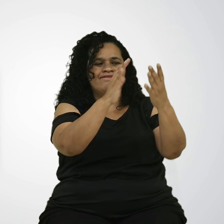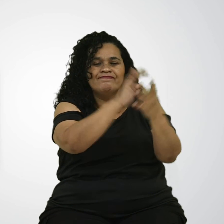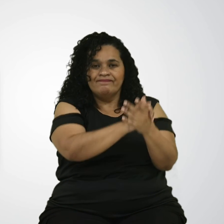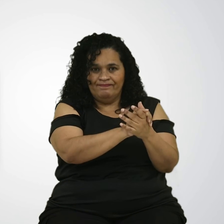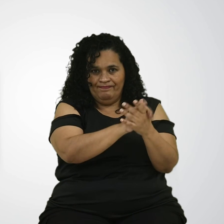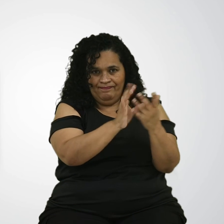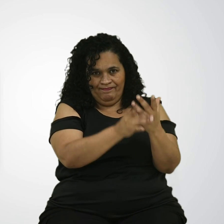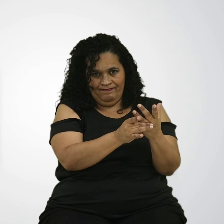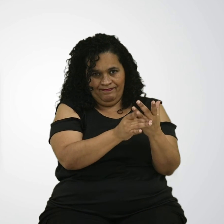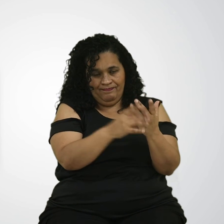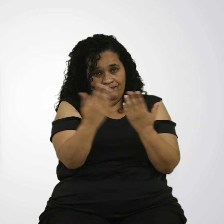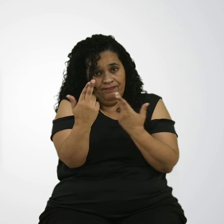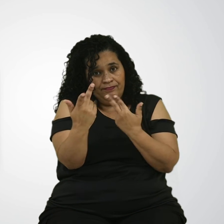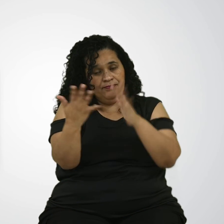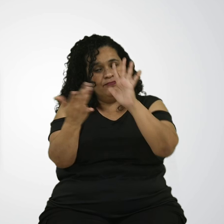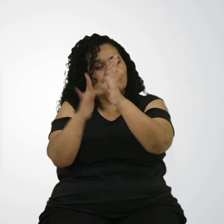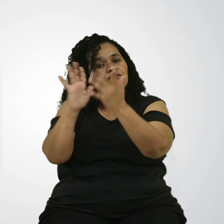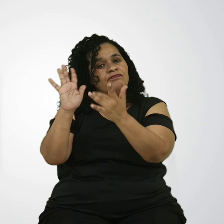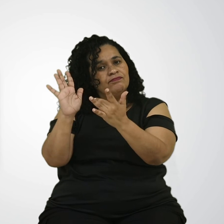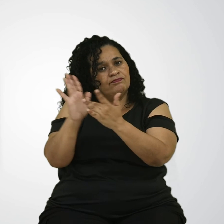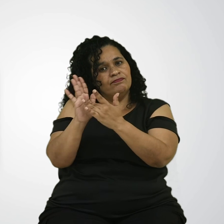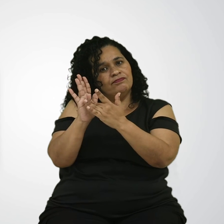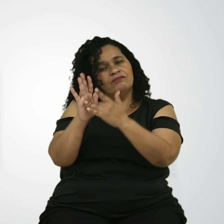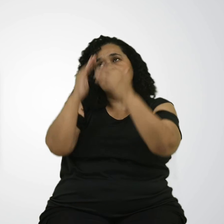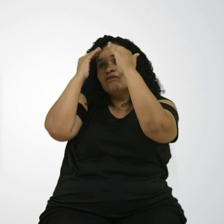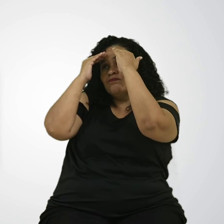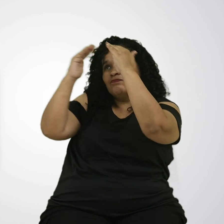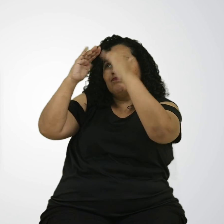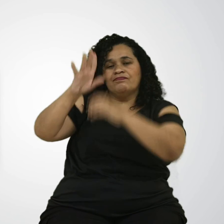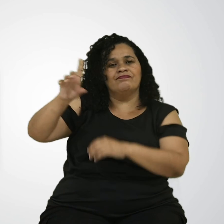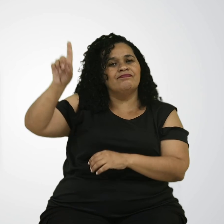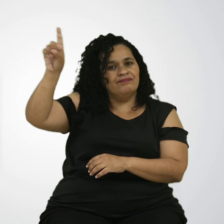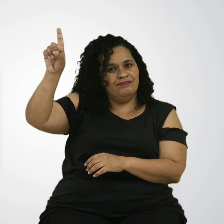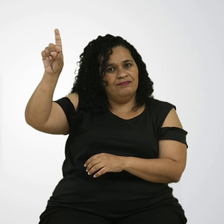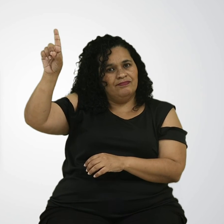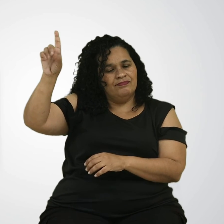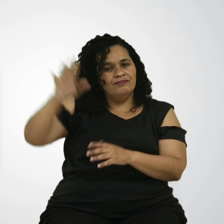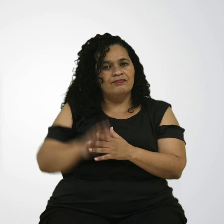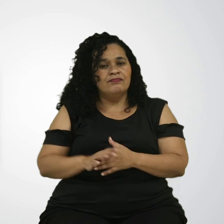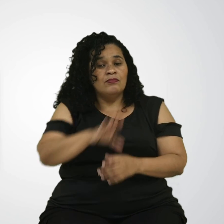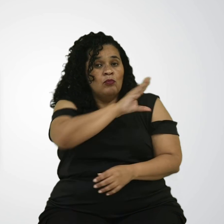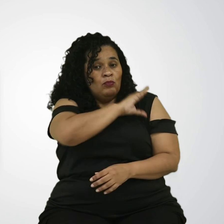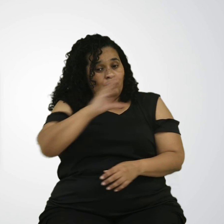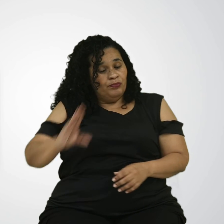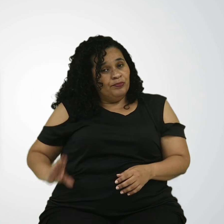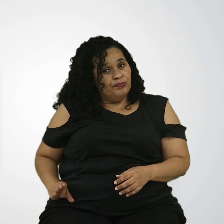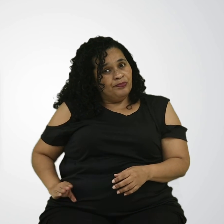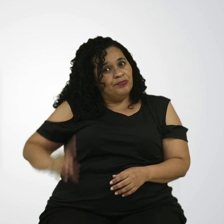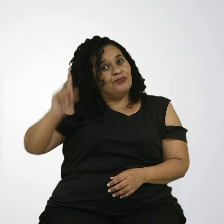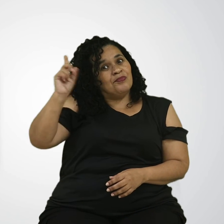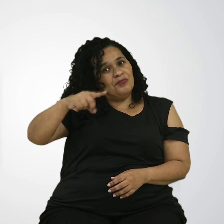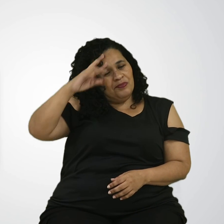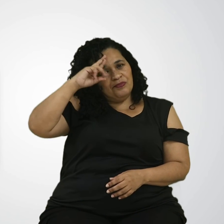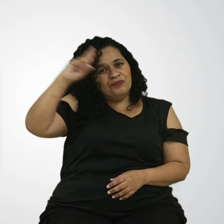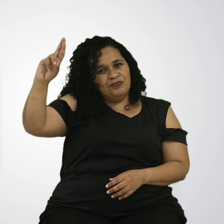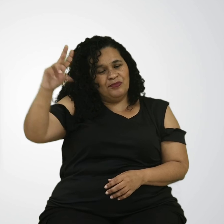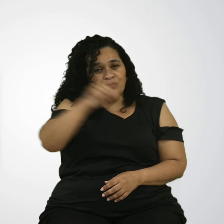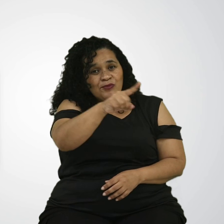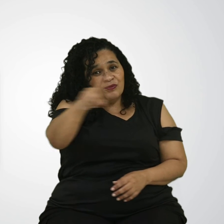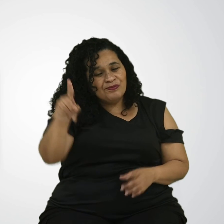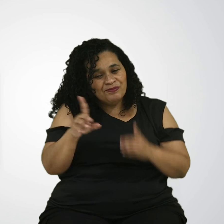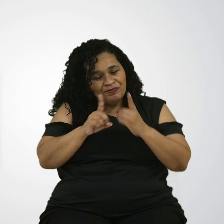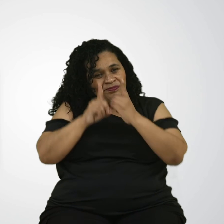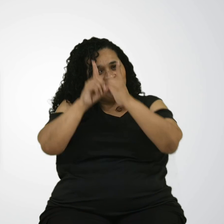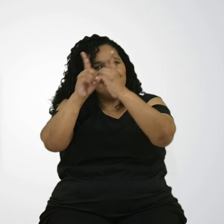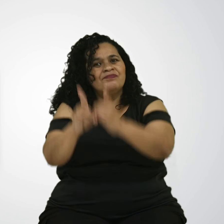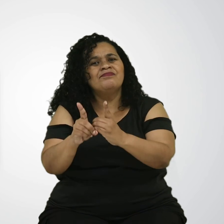como Cristo se sujeitou ao Pai. Cristo é seu Senhor, você é discípula dele. Eu